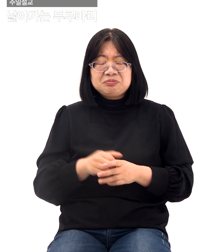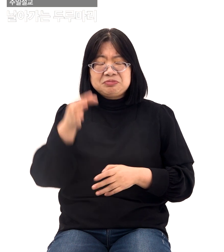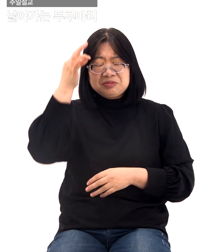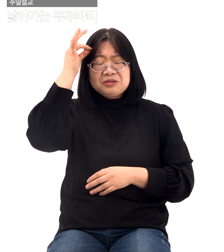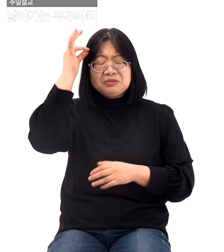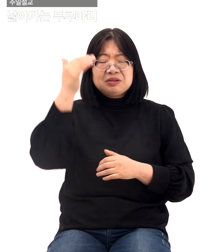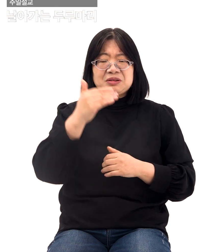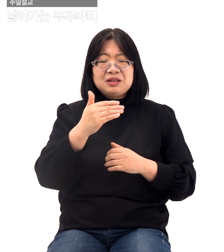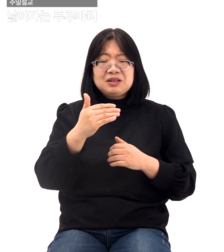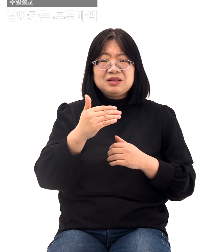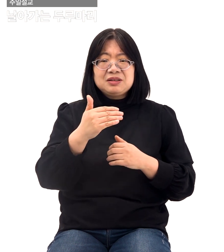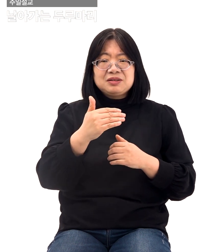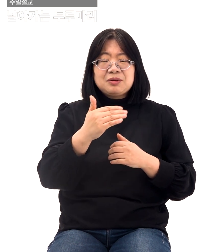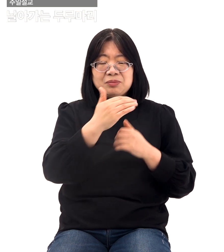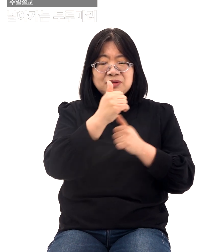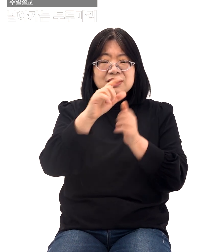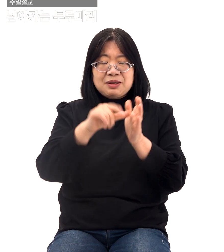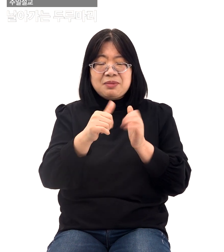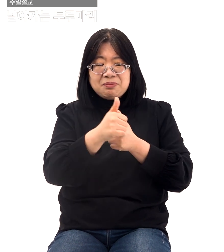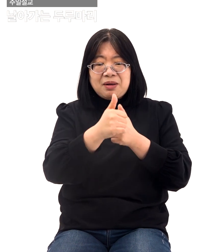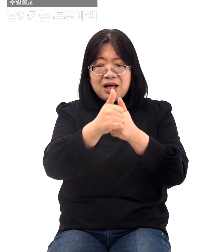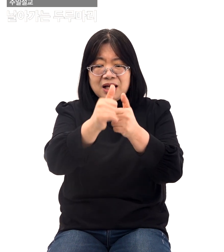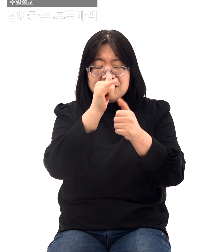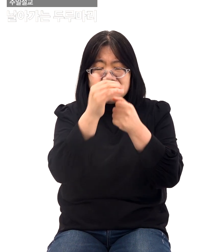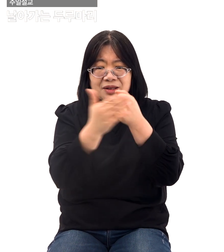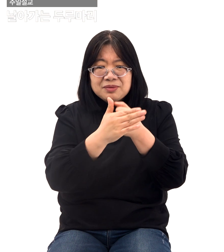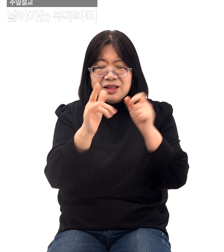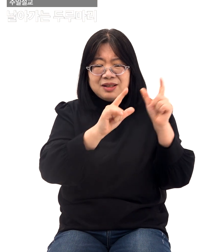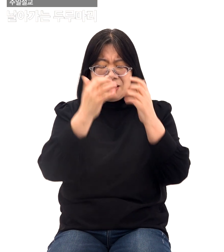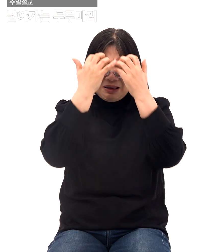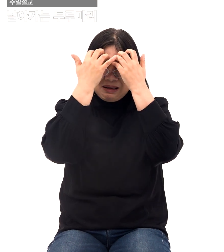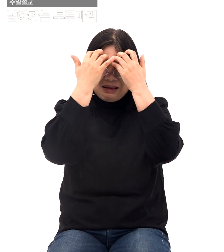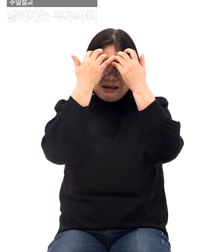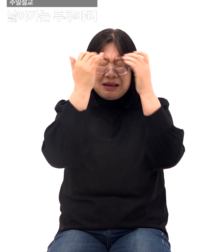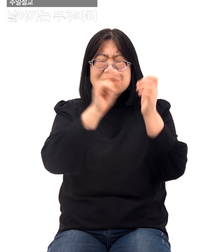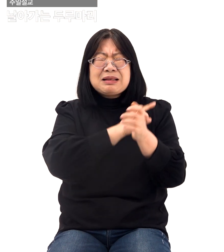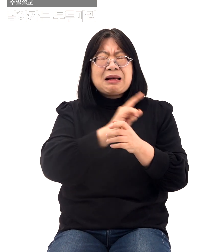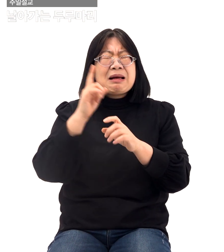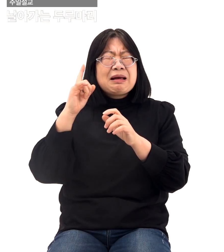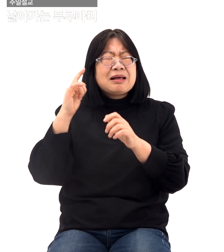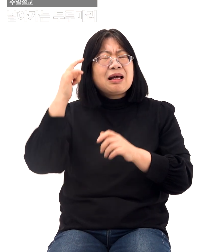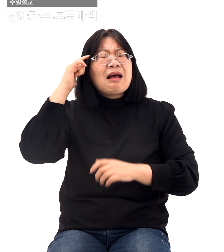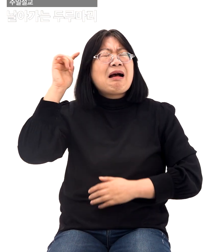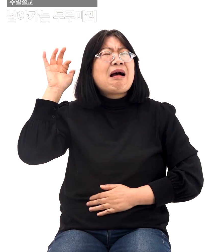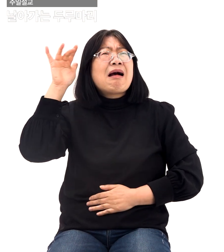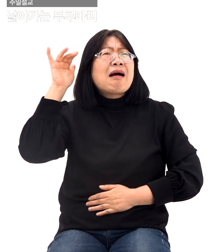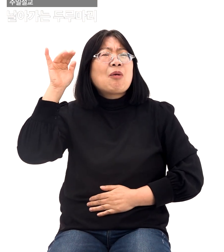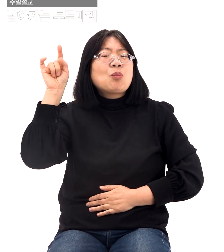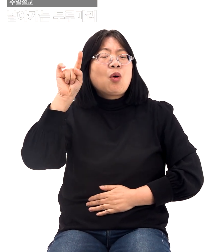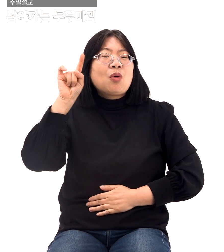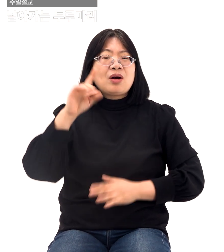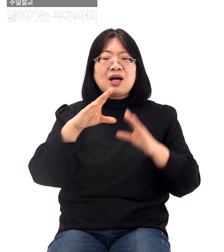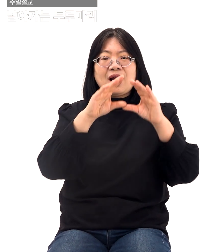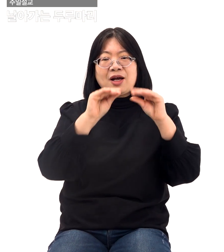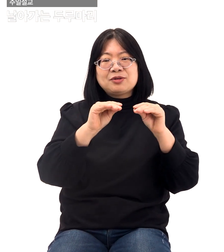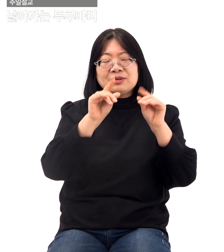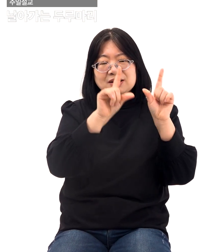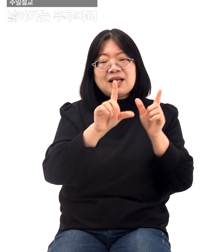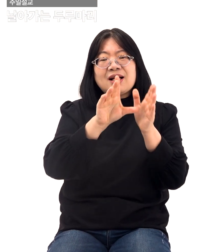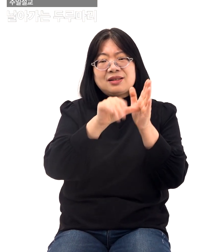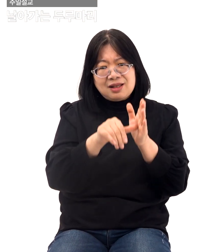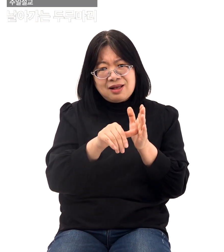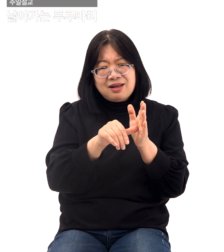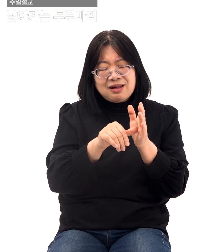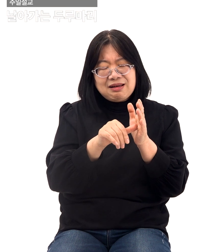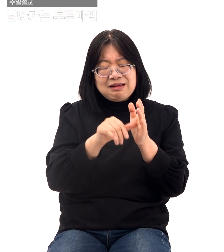되고 삶이 고달프니까 그들이 제일 먼저 반추하고 추억했던 게 뭡니까? 애굽의 향수예요. 애굽으로